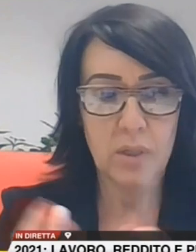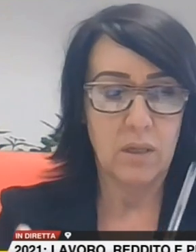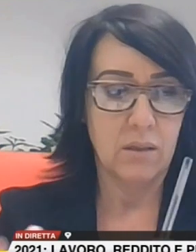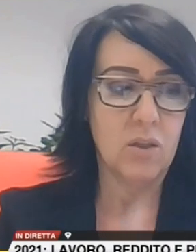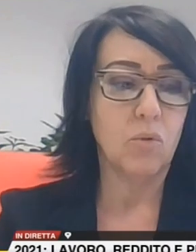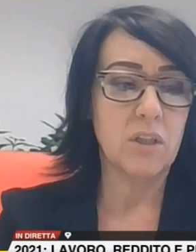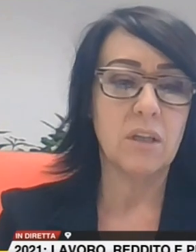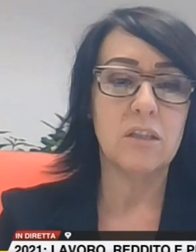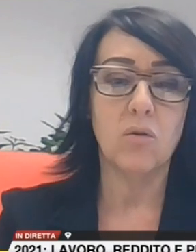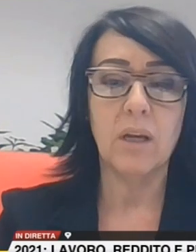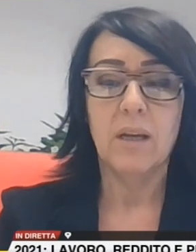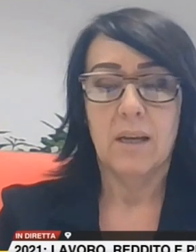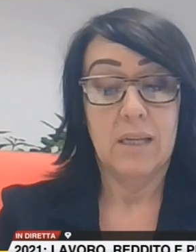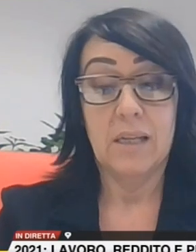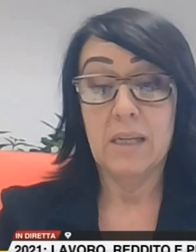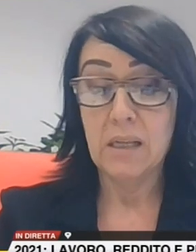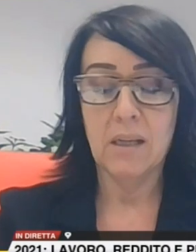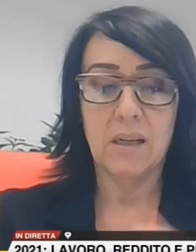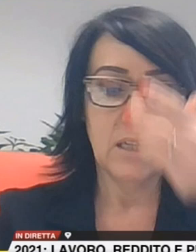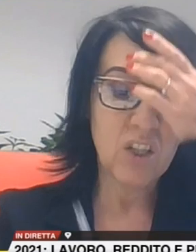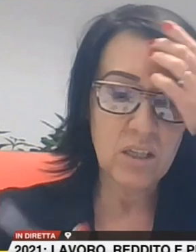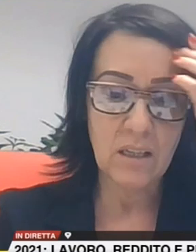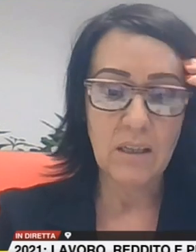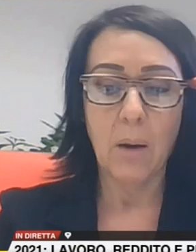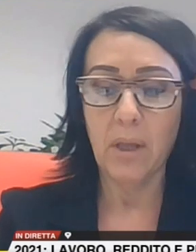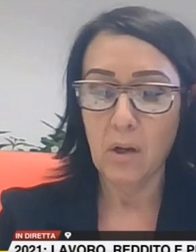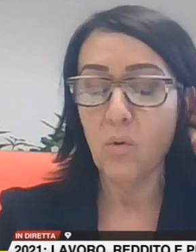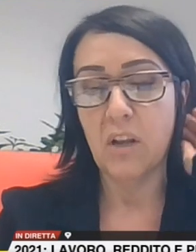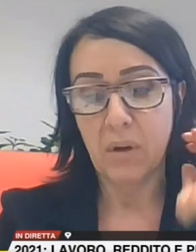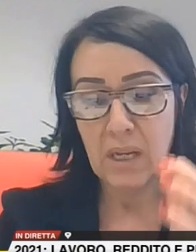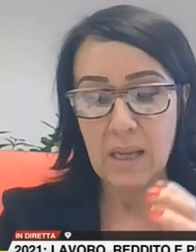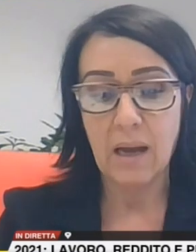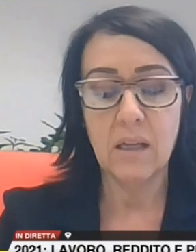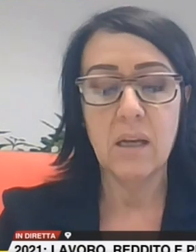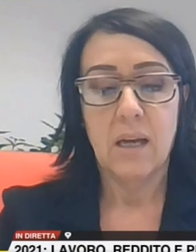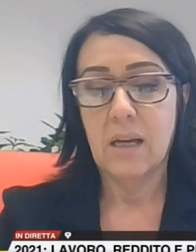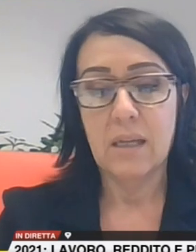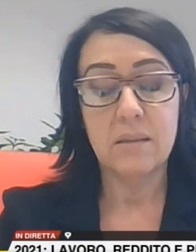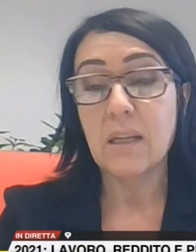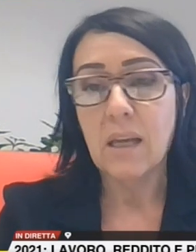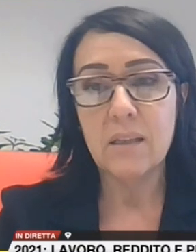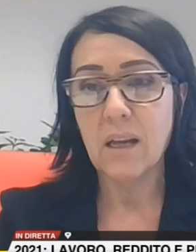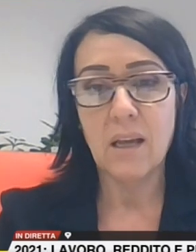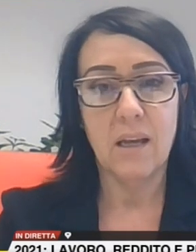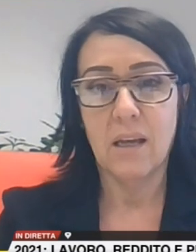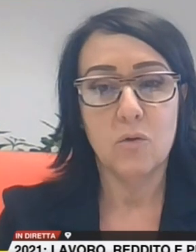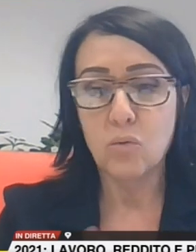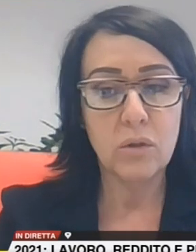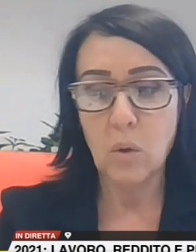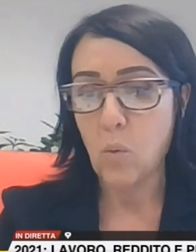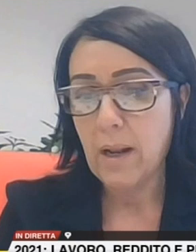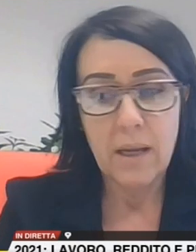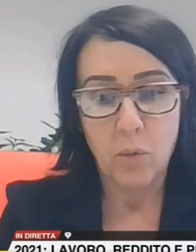si traduce questa, diciamo, descrizione in necessità per i nuclei familiari di chiedere